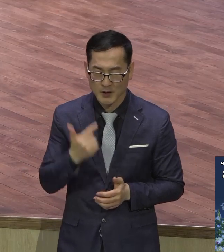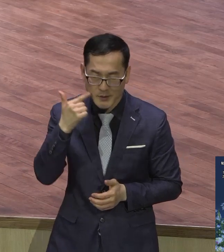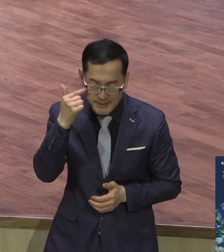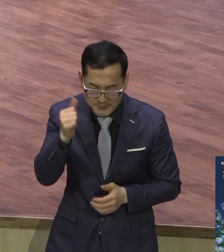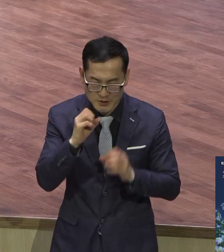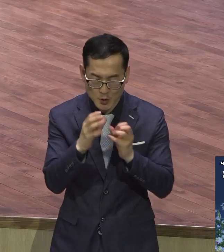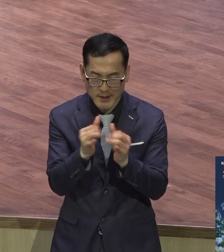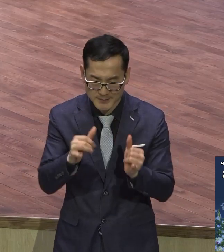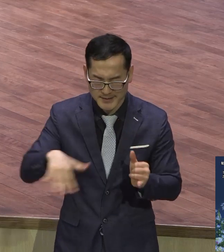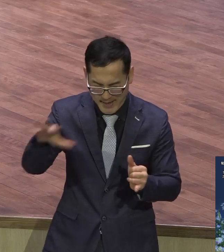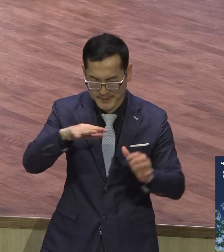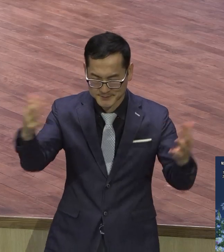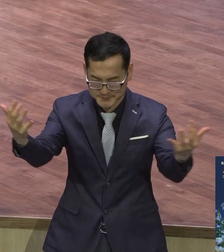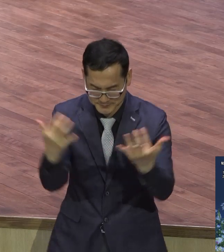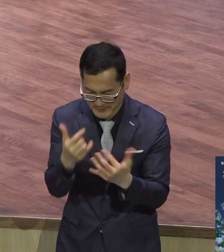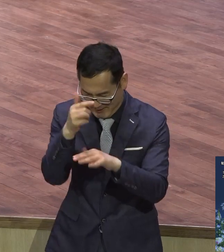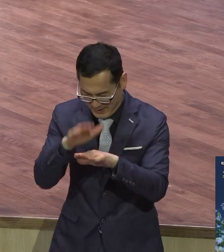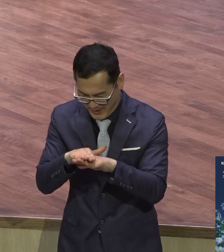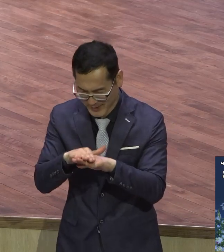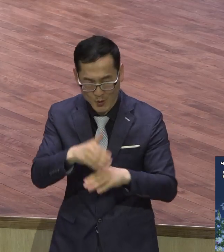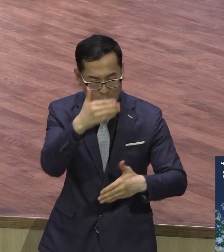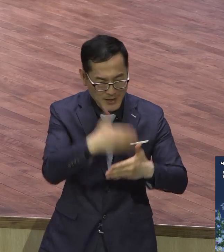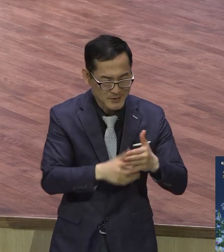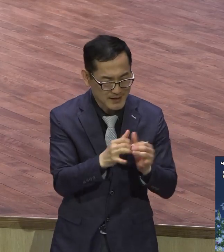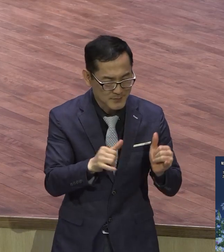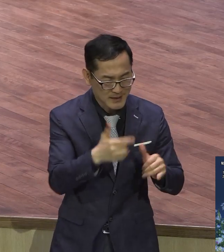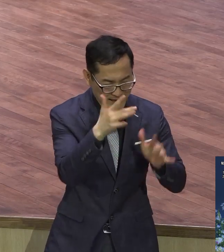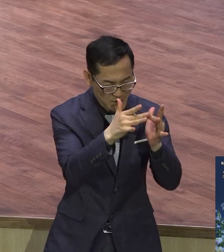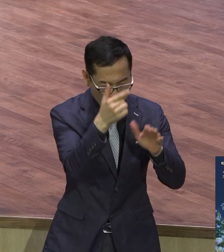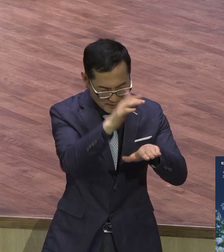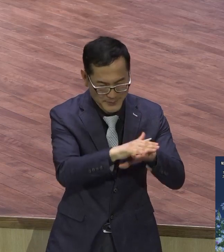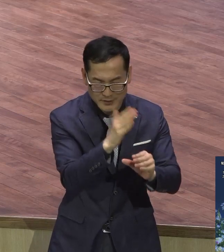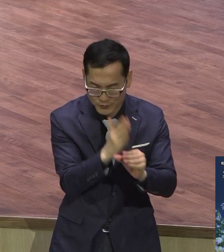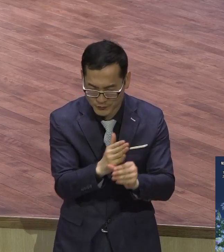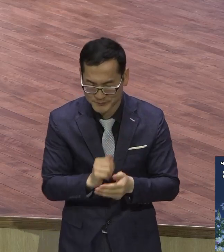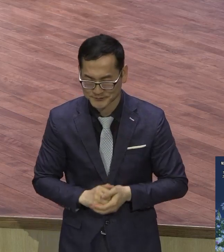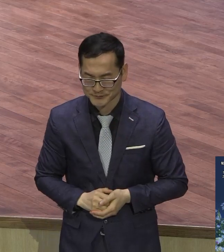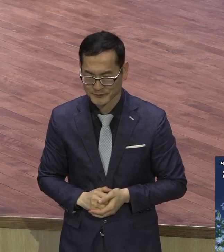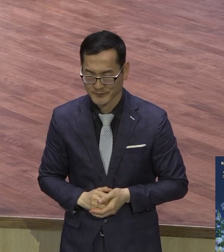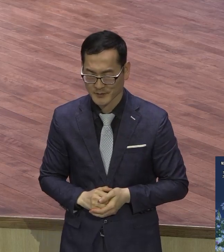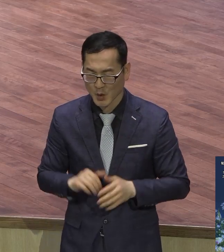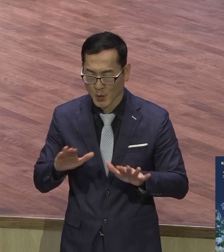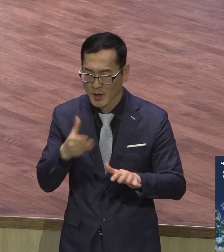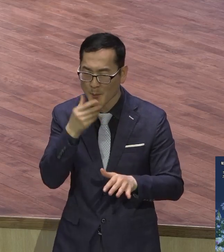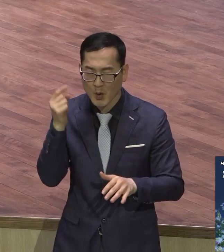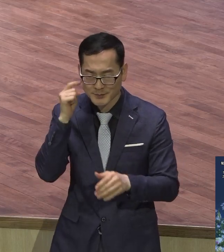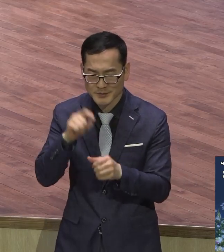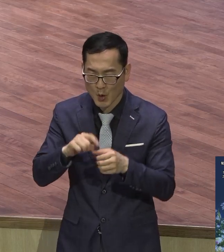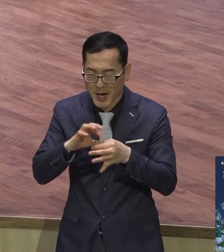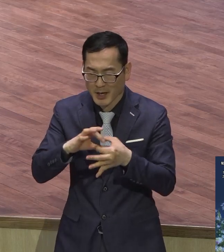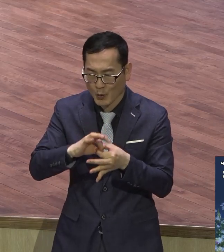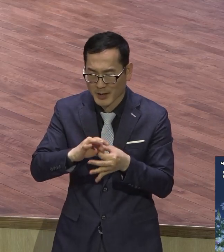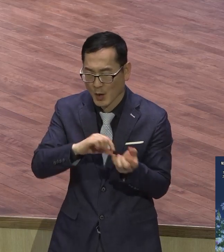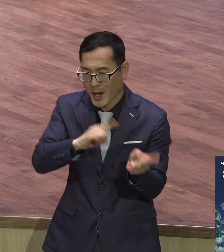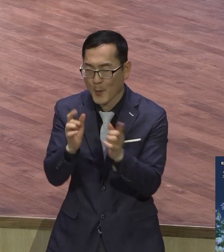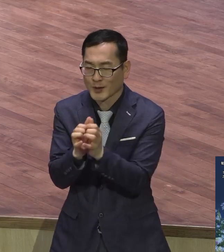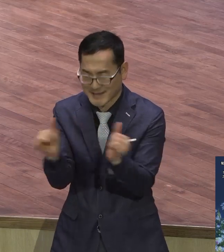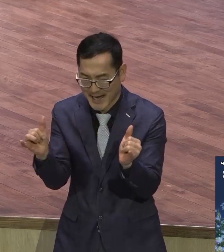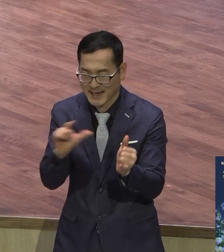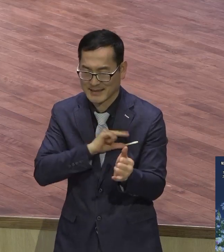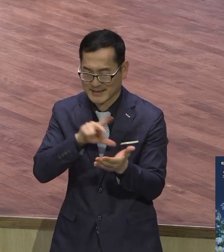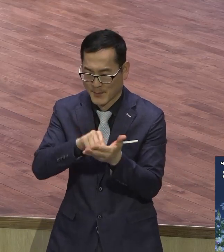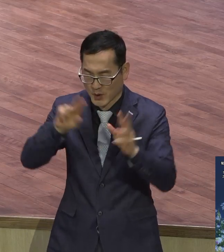성도들 온라인 예배로 하나님께 드립니다 오늘 이밤에 보금적 관계 회복자라는 말씀을 드렸습니다 모든